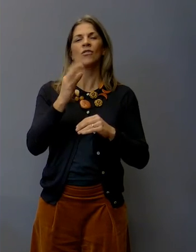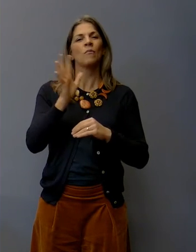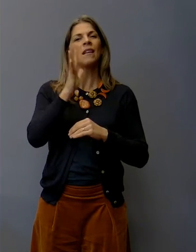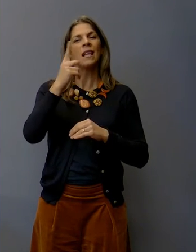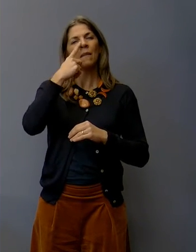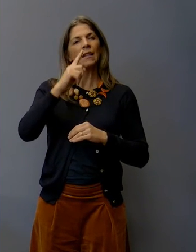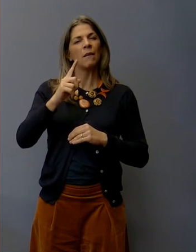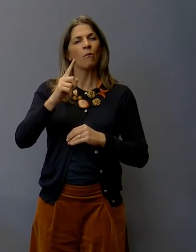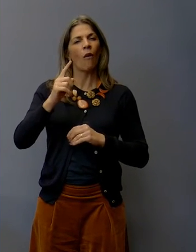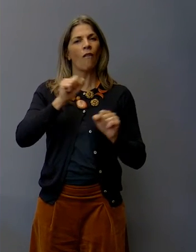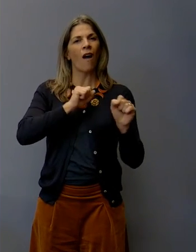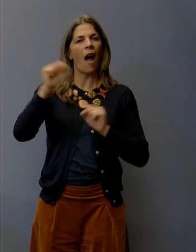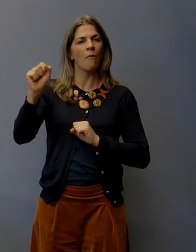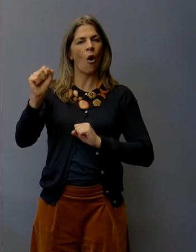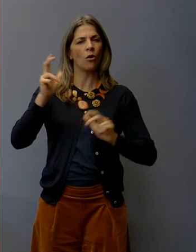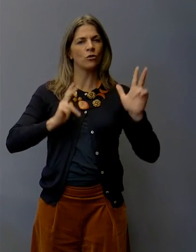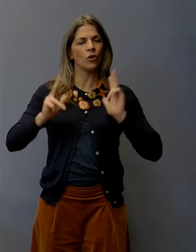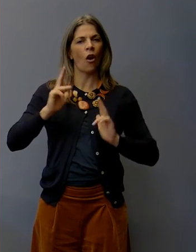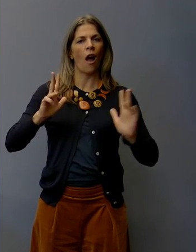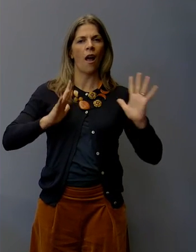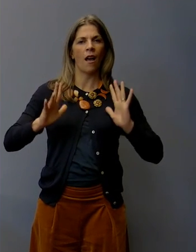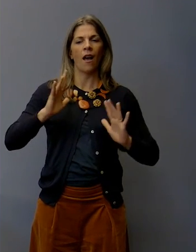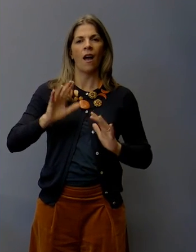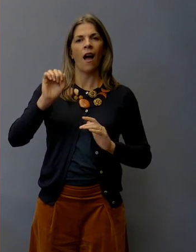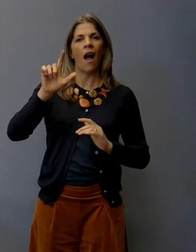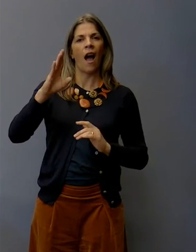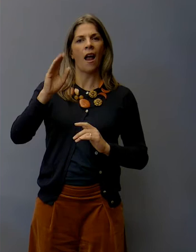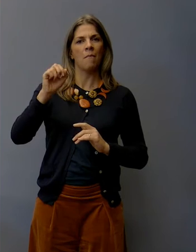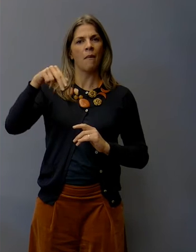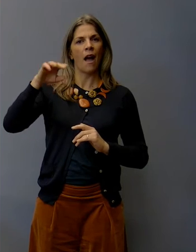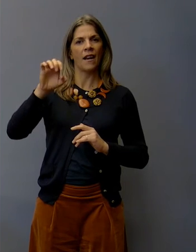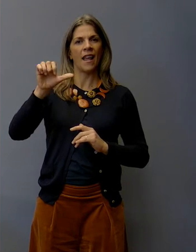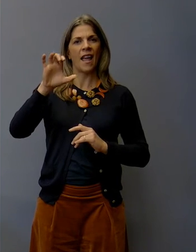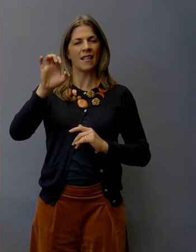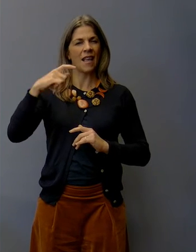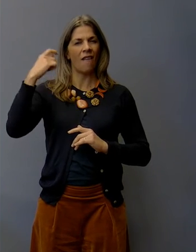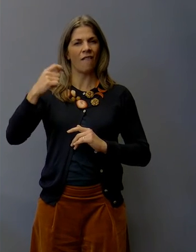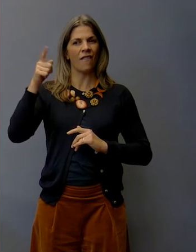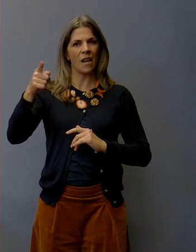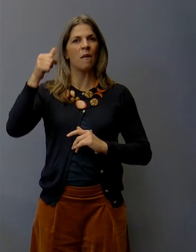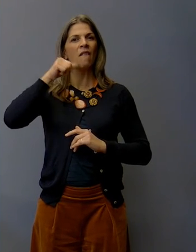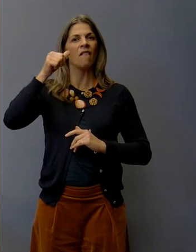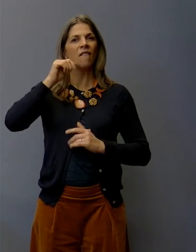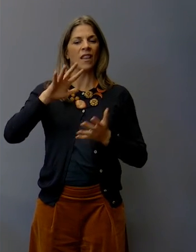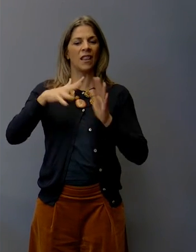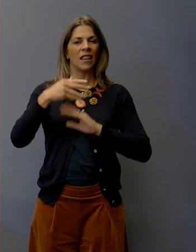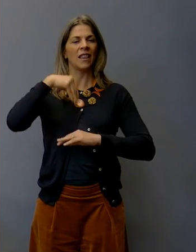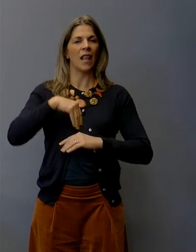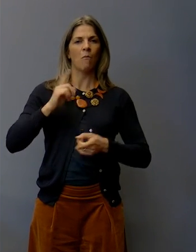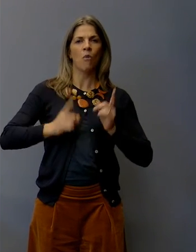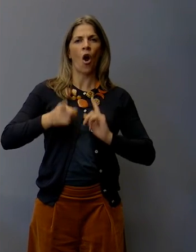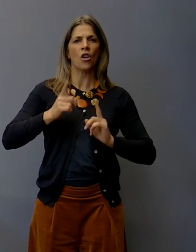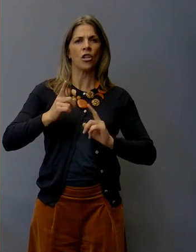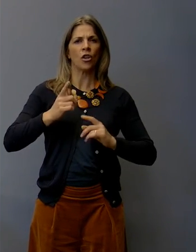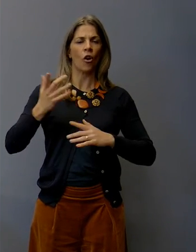quando fa come dire il politico che promuove alcune iniziative e sono ben sostanziate negli obiettivi